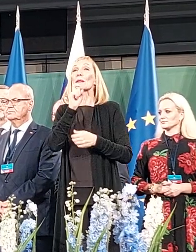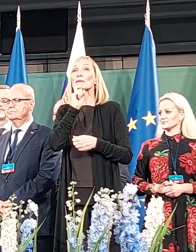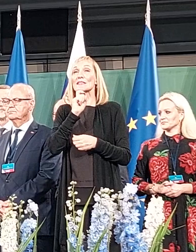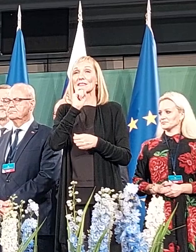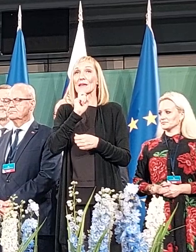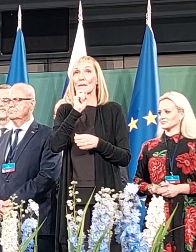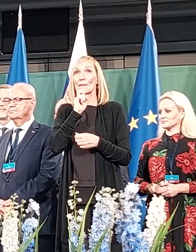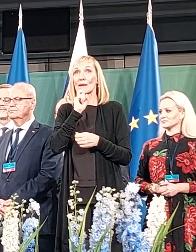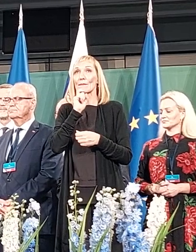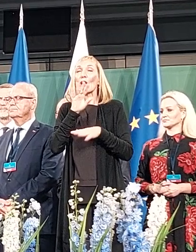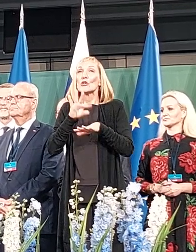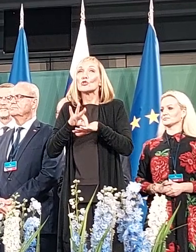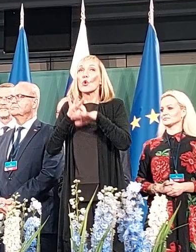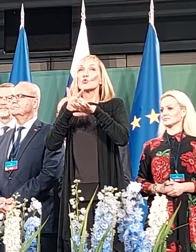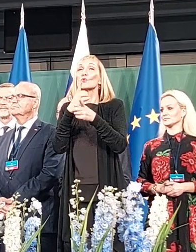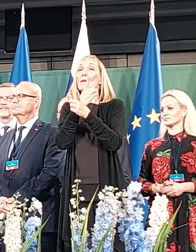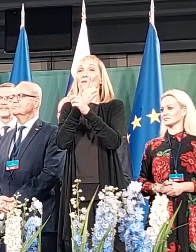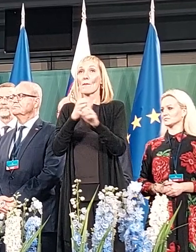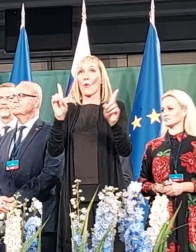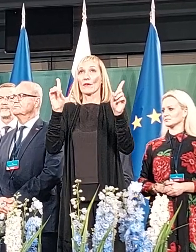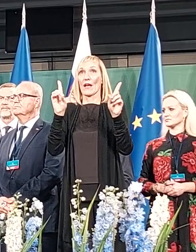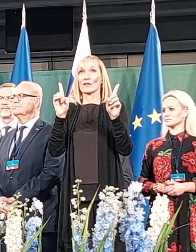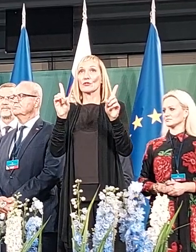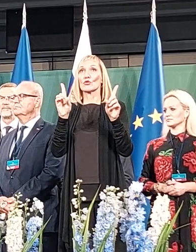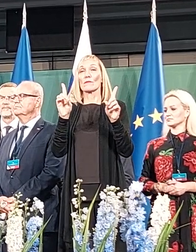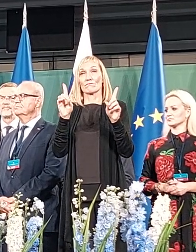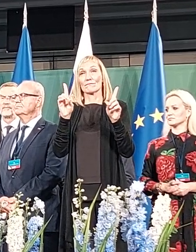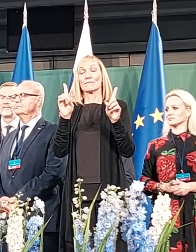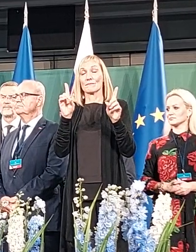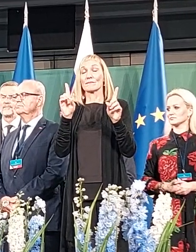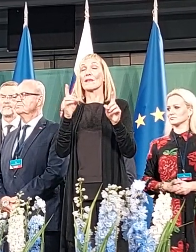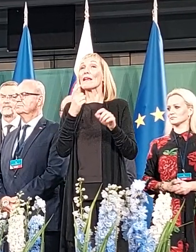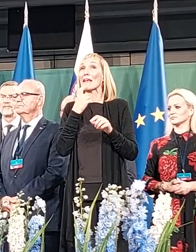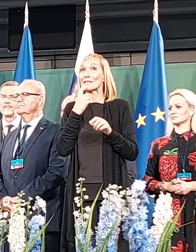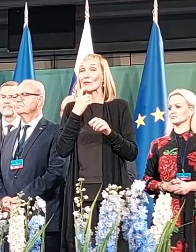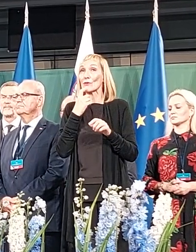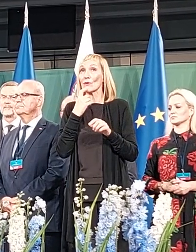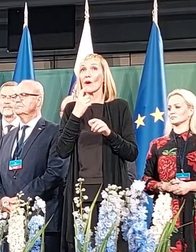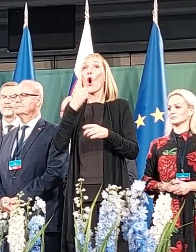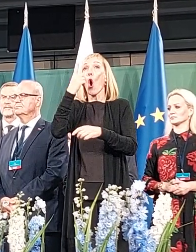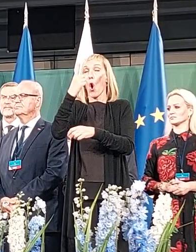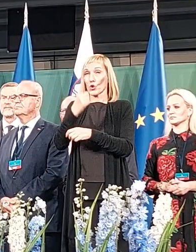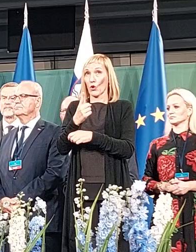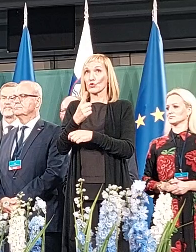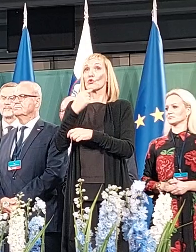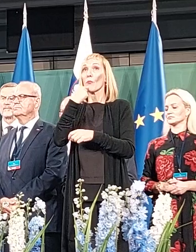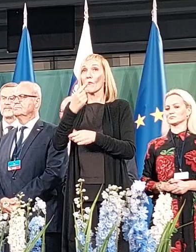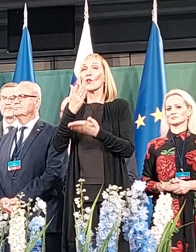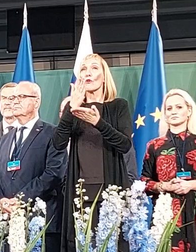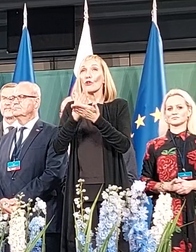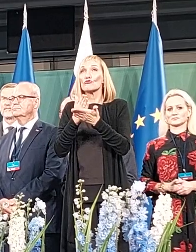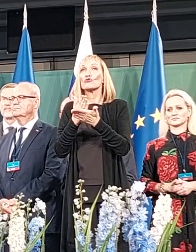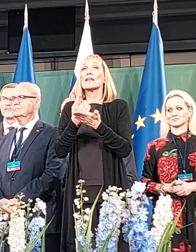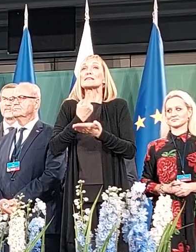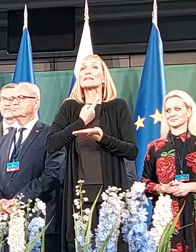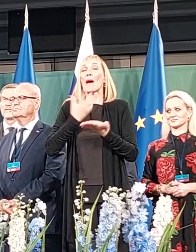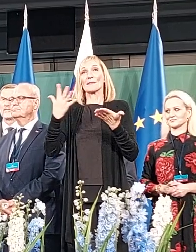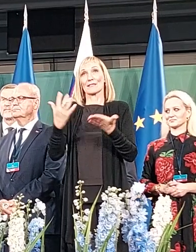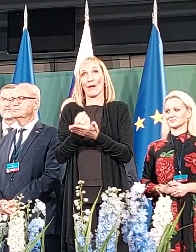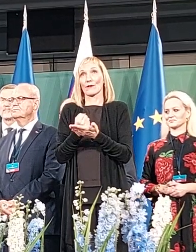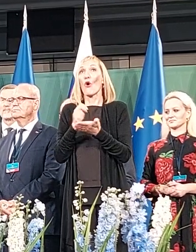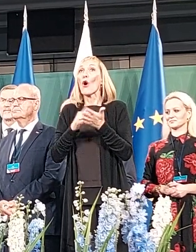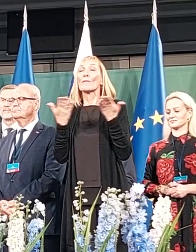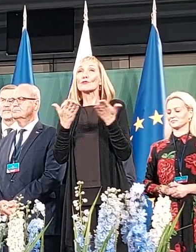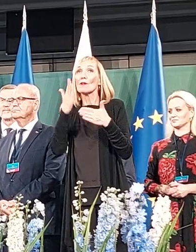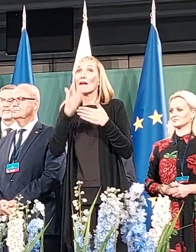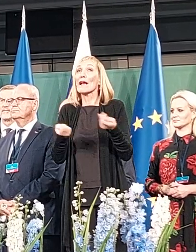strpnem, sočutnem, demokratičnem jeziku in tudi odločno, sem pravzaprav že zmagal. Še